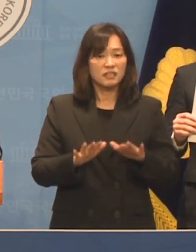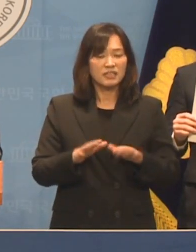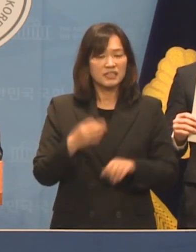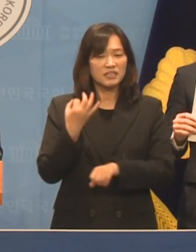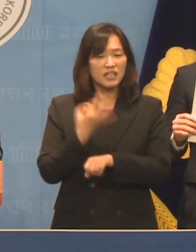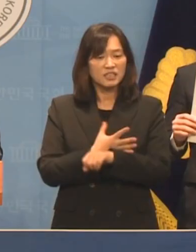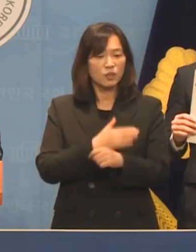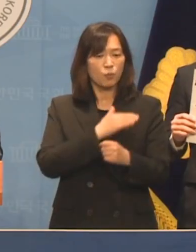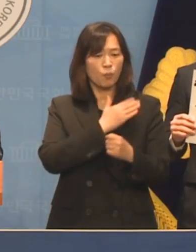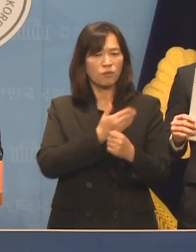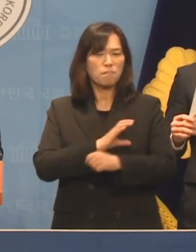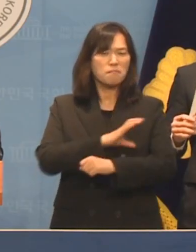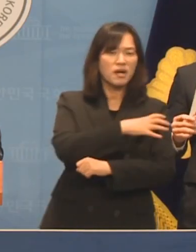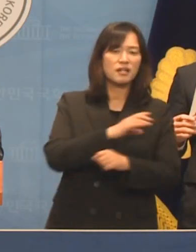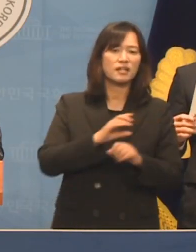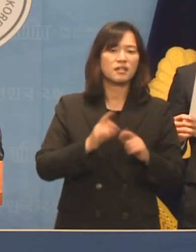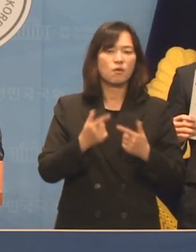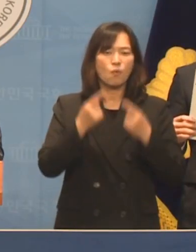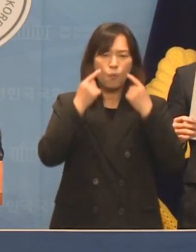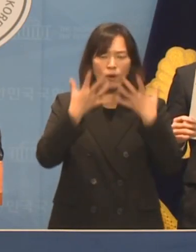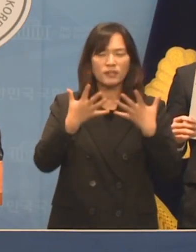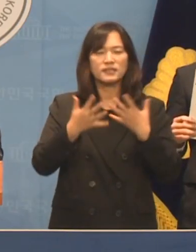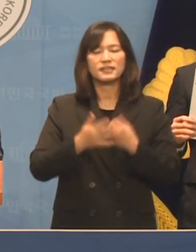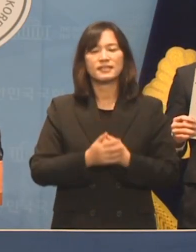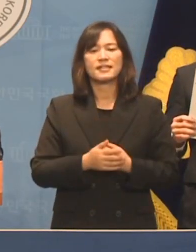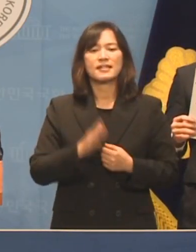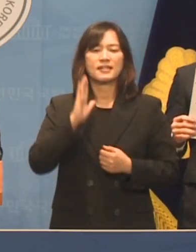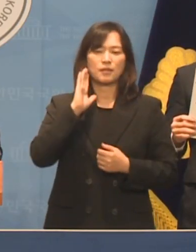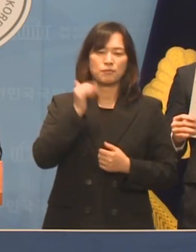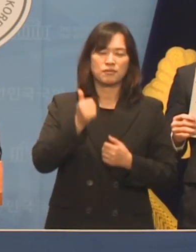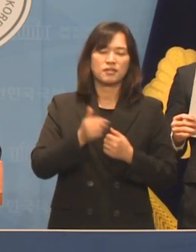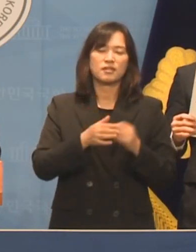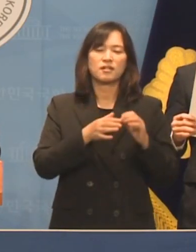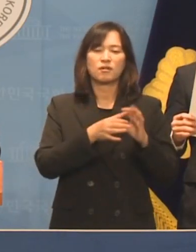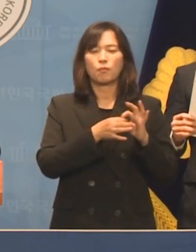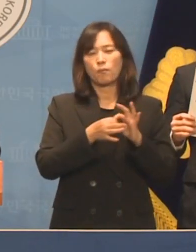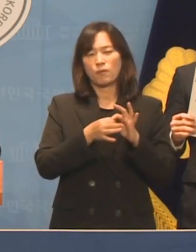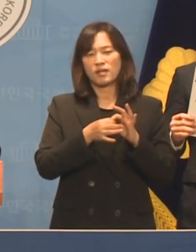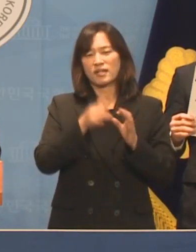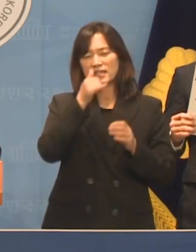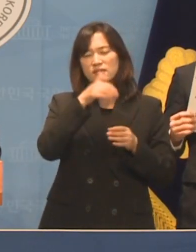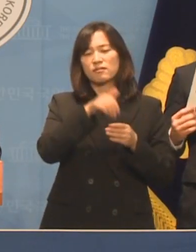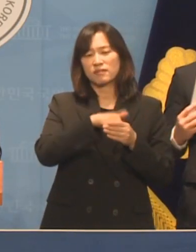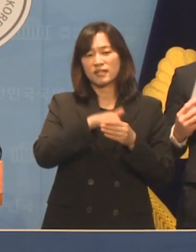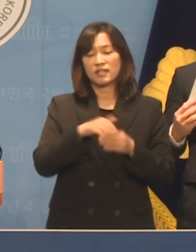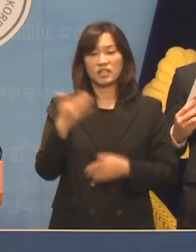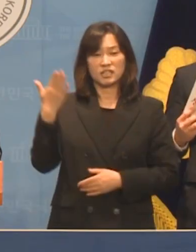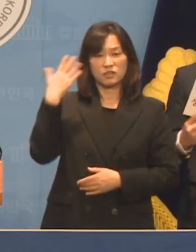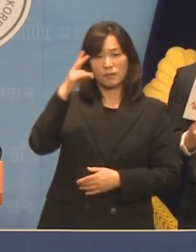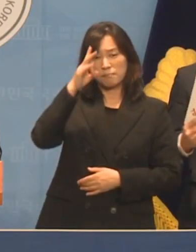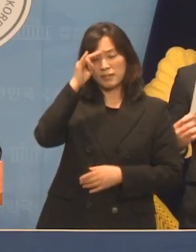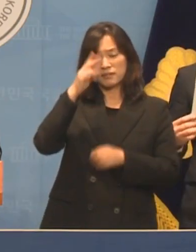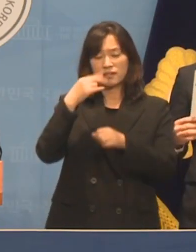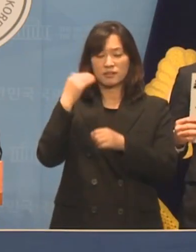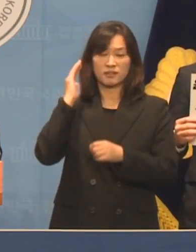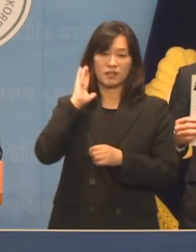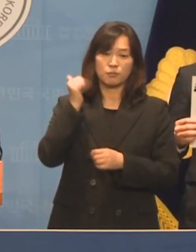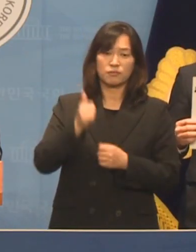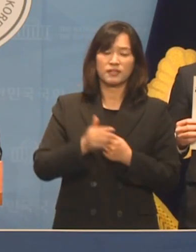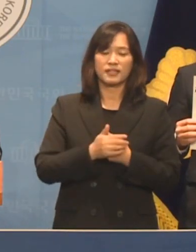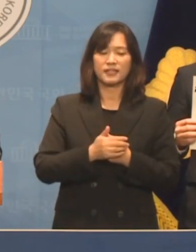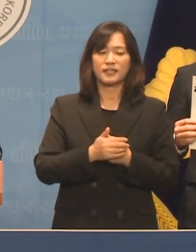단순한 권력 남용이 아니라 명백한 대통령의 당무 개입 사건입니다. 과거 박근혜 전 대통령이